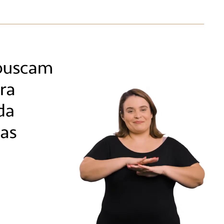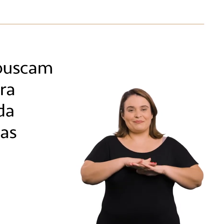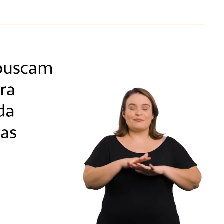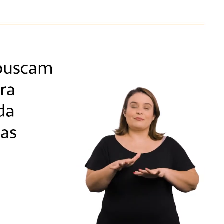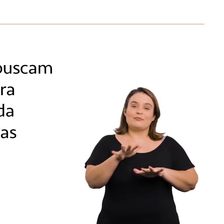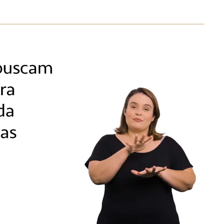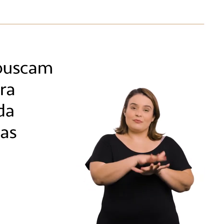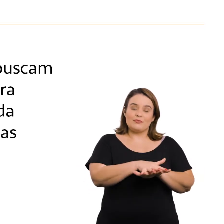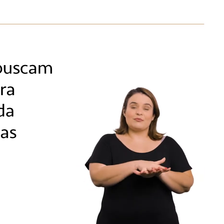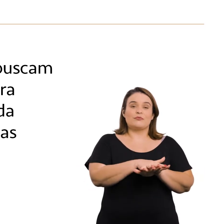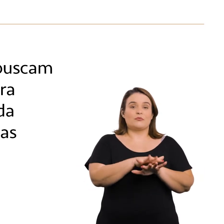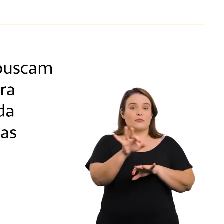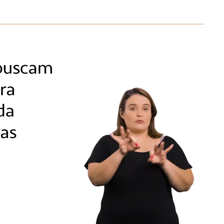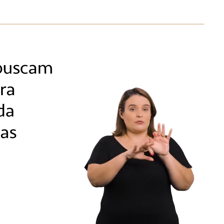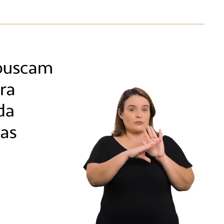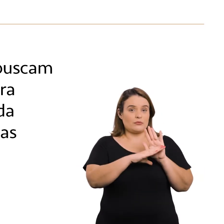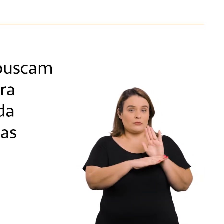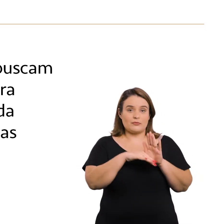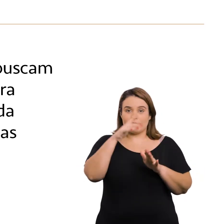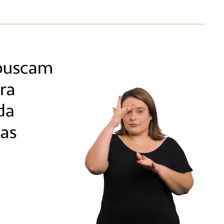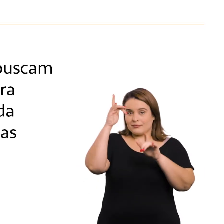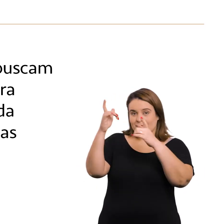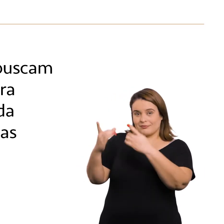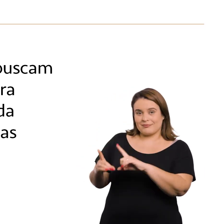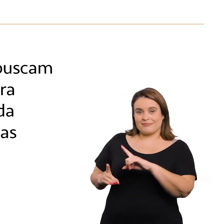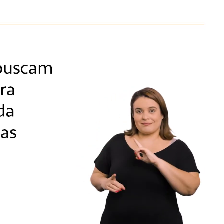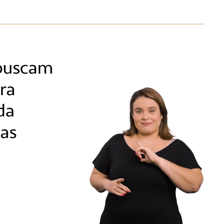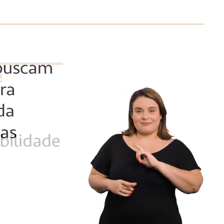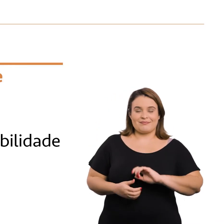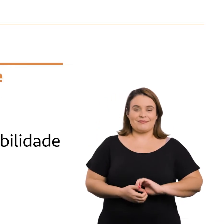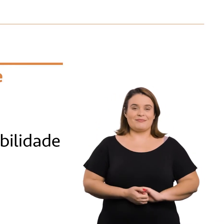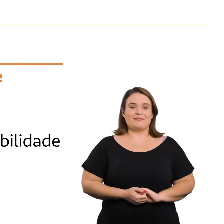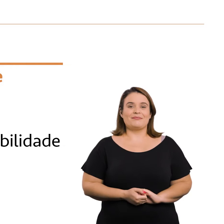na implantação de programas de inclusão de pessoas com deficiência.